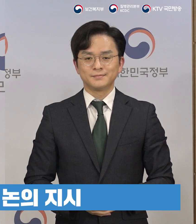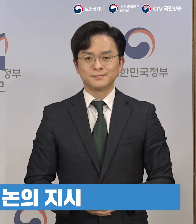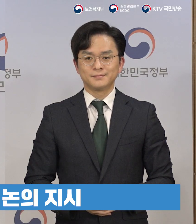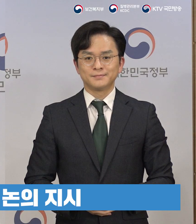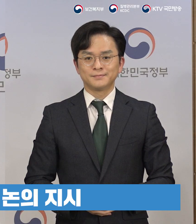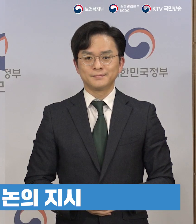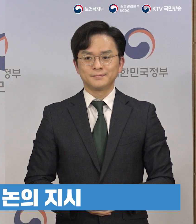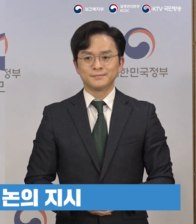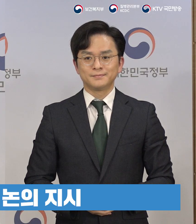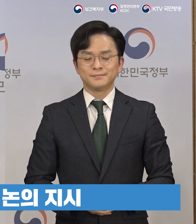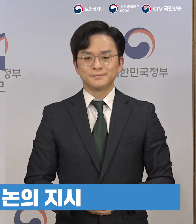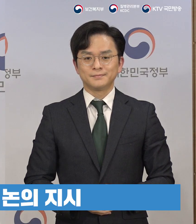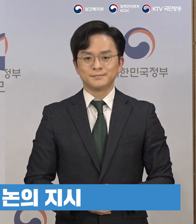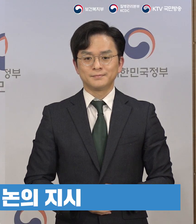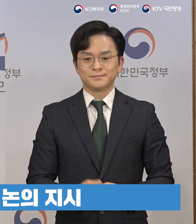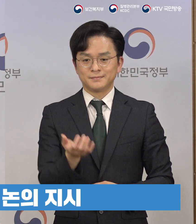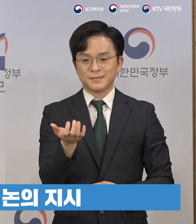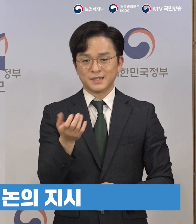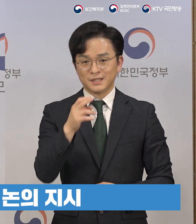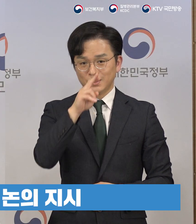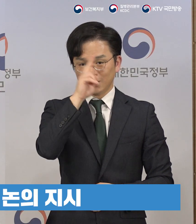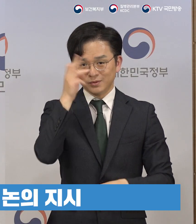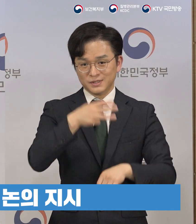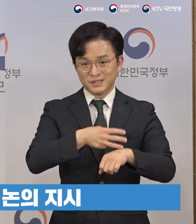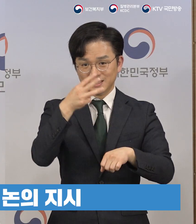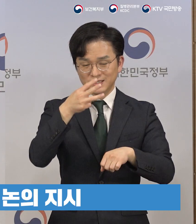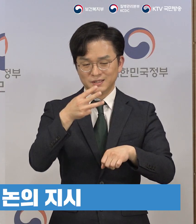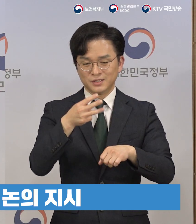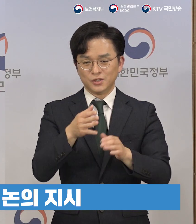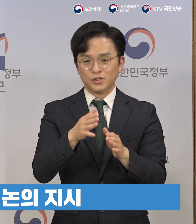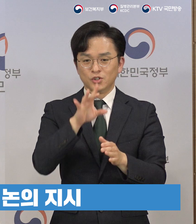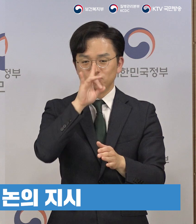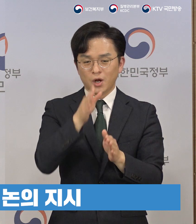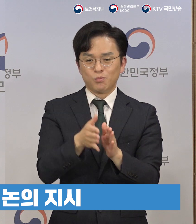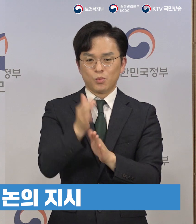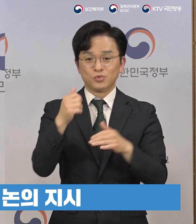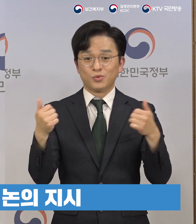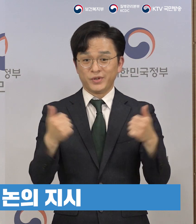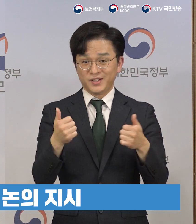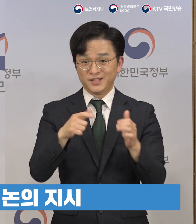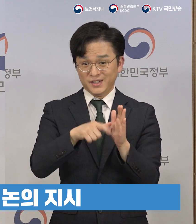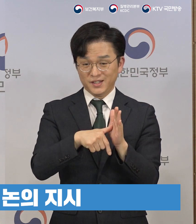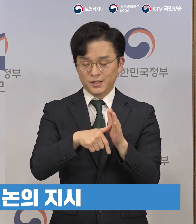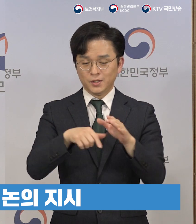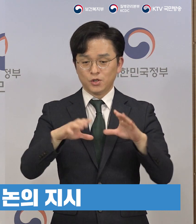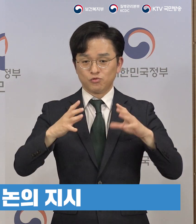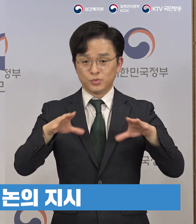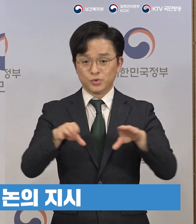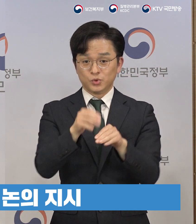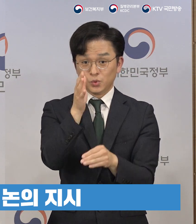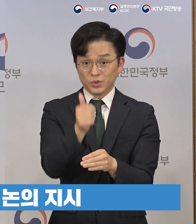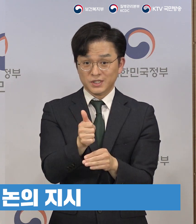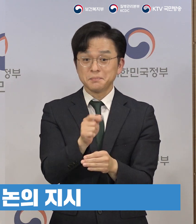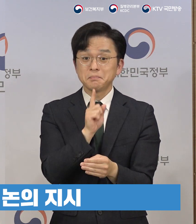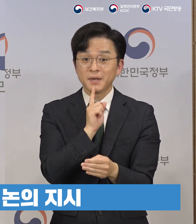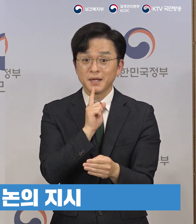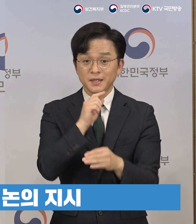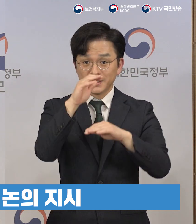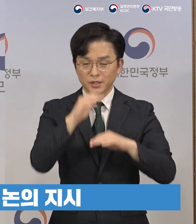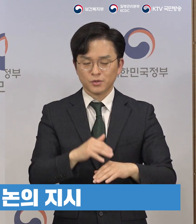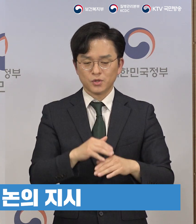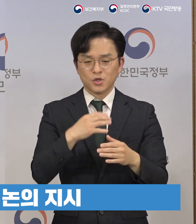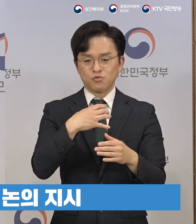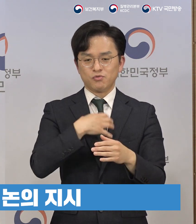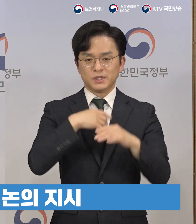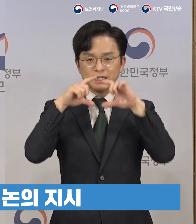이 오늘 어중간 본 회의 모두 말씀에서 중 님께서 어 위기 단계 조정 방안에 대해서 논의를